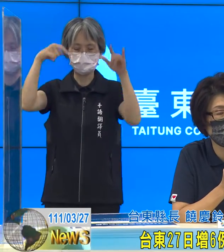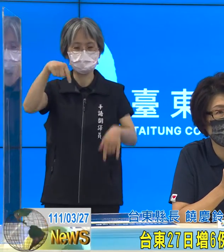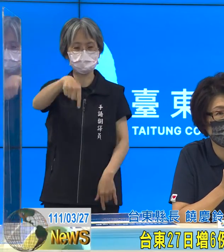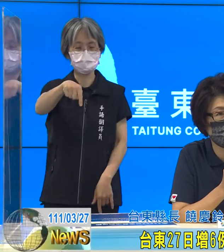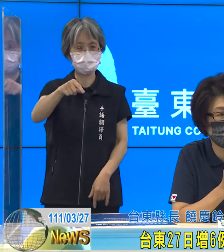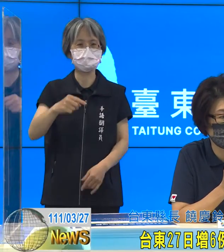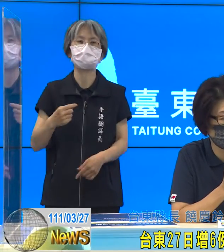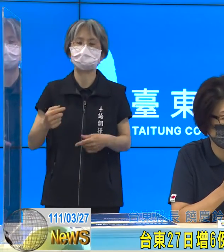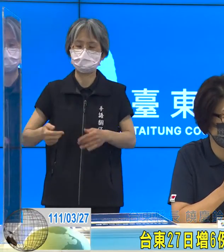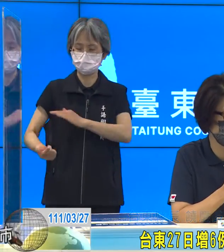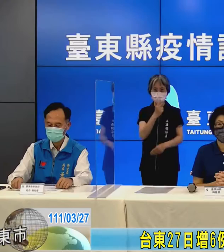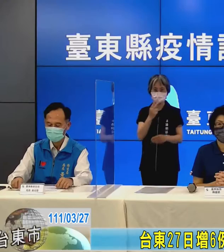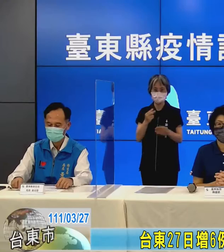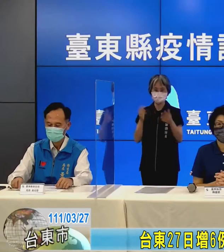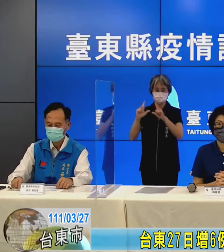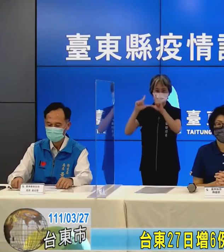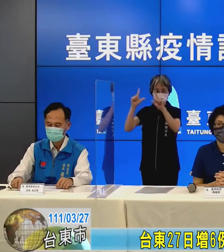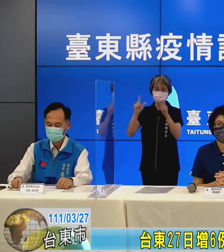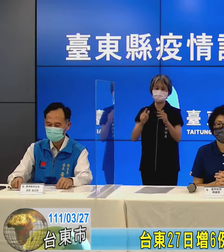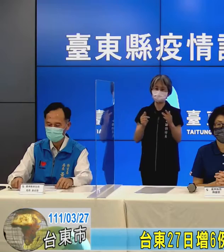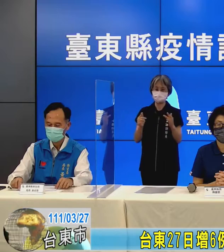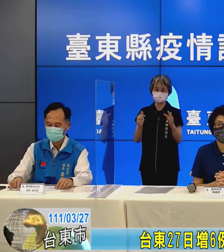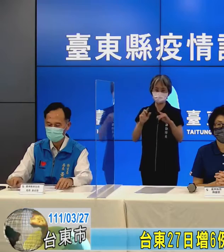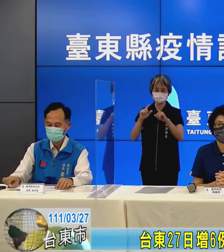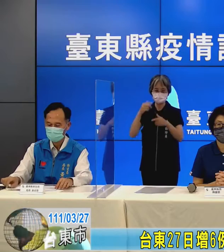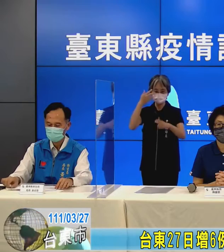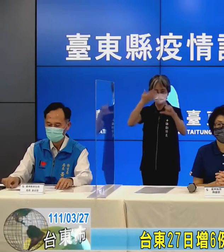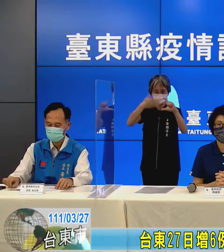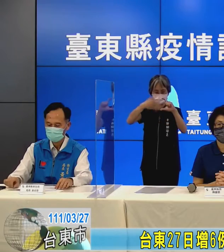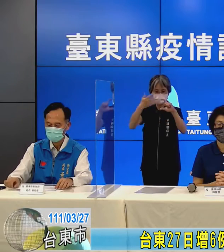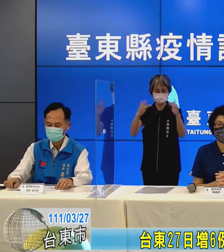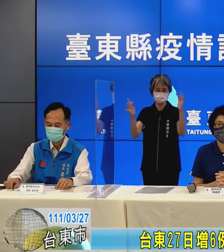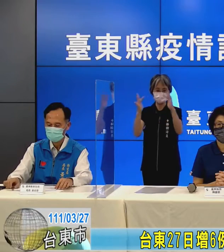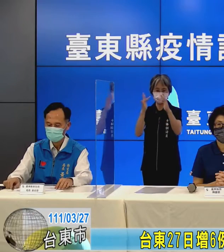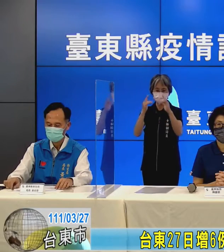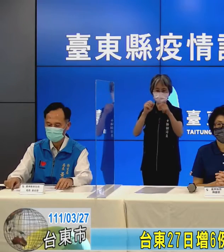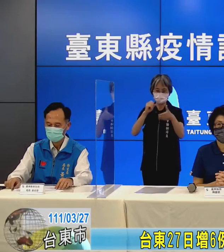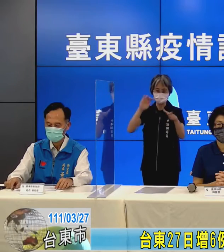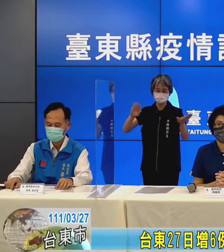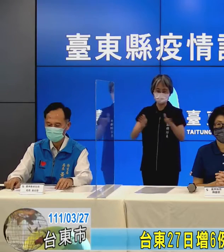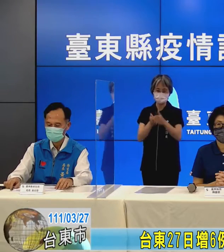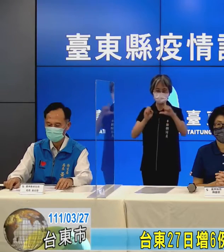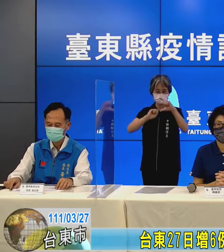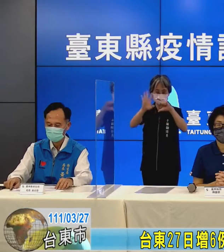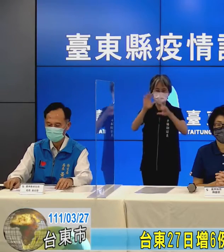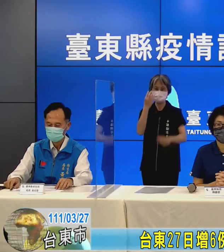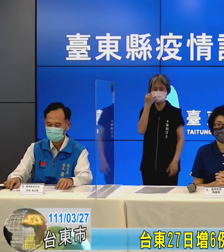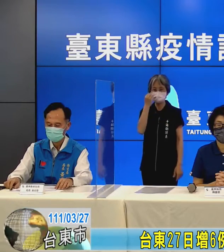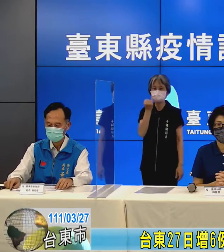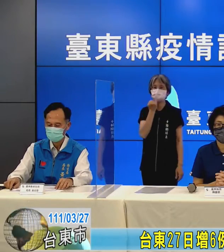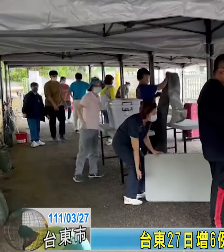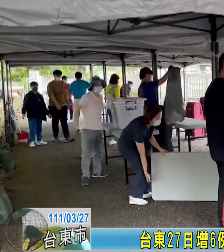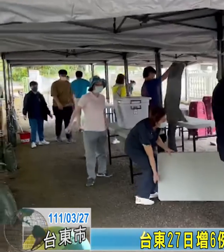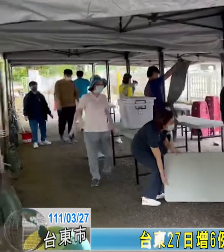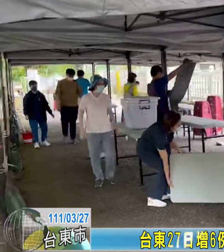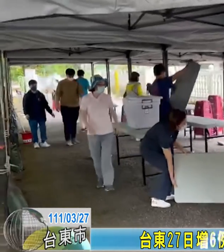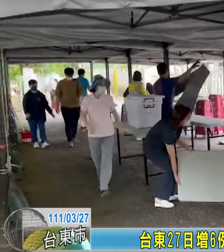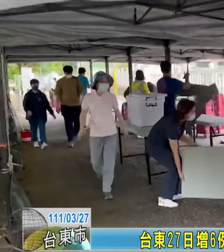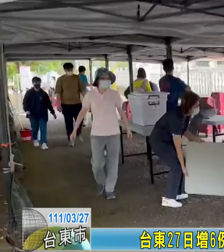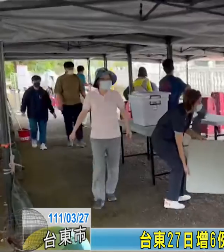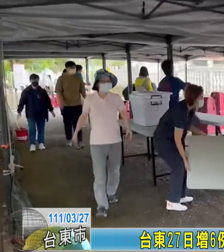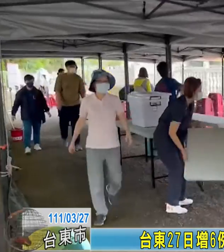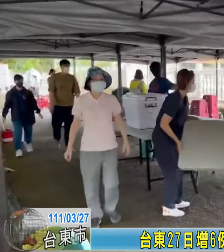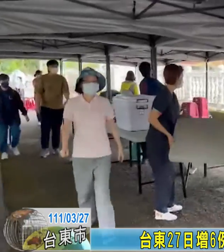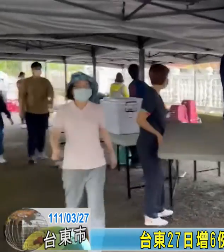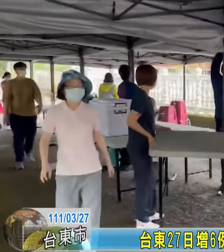快筛站进行筛检。 到了下午4点为止，出入国小的快筛站一共筛检了280位乡亲，所幸全